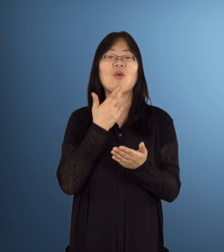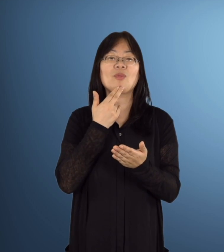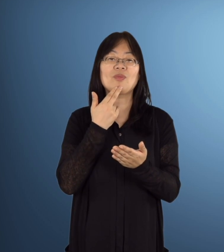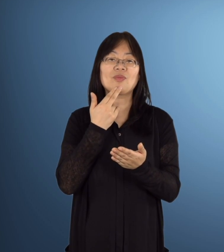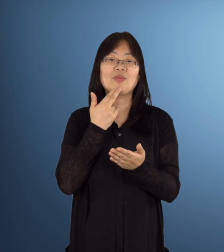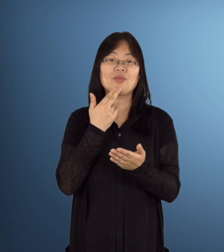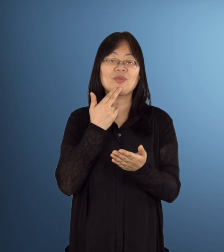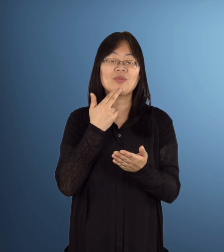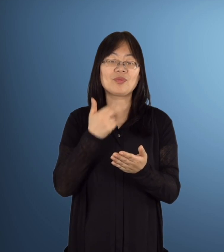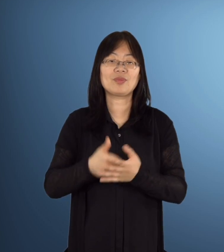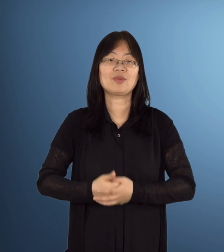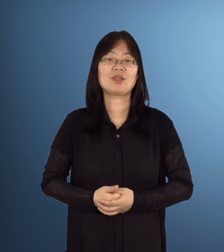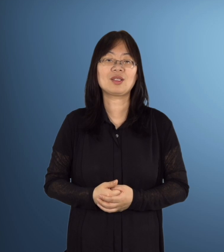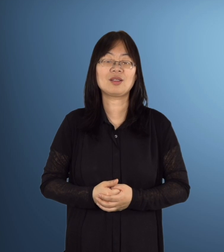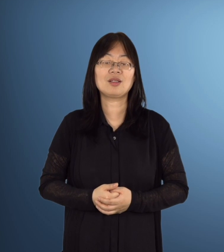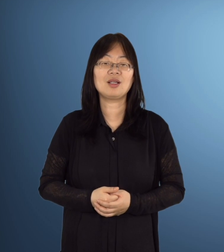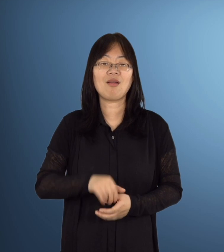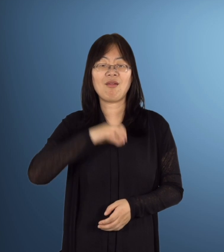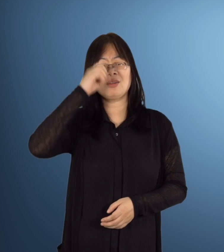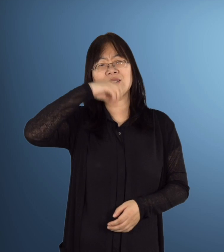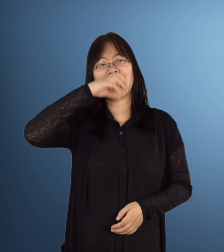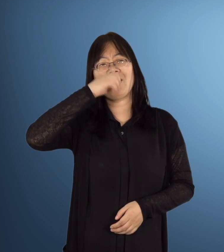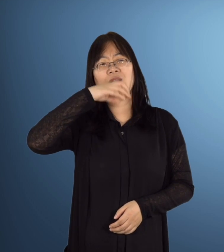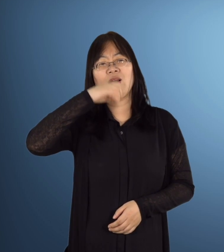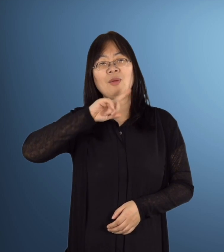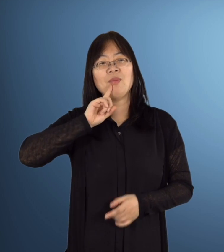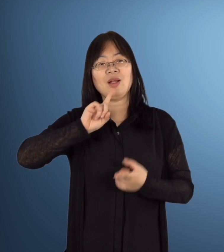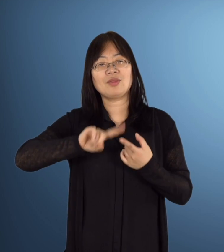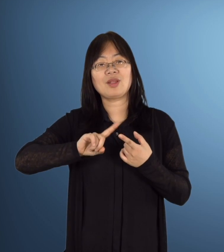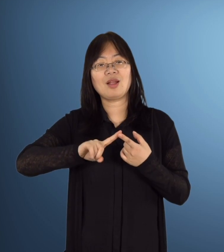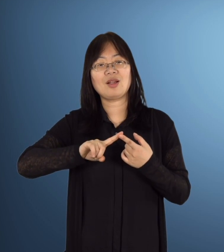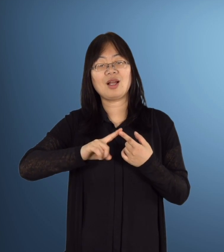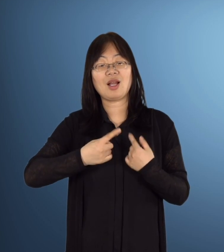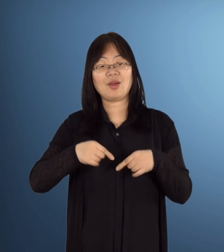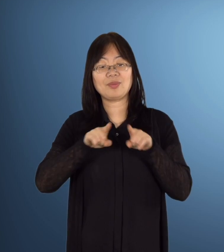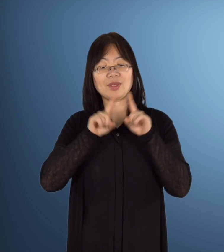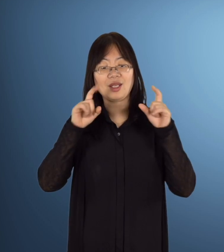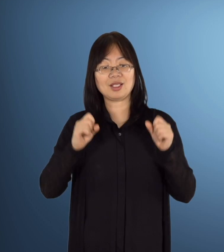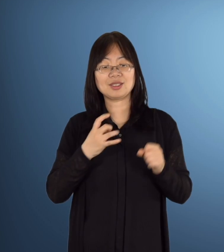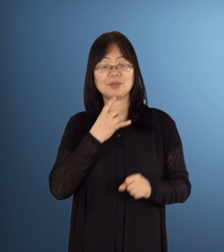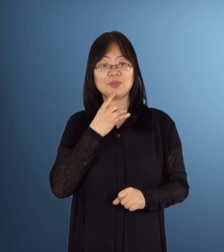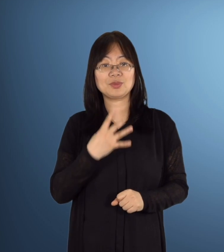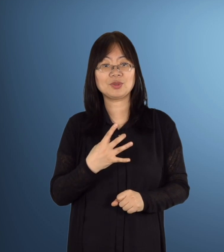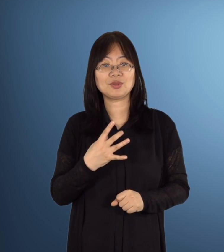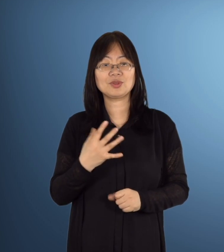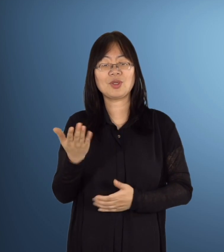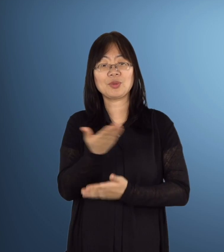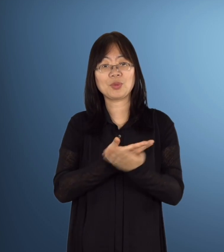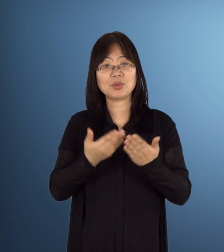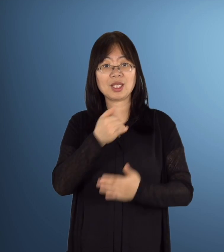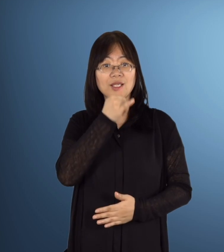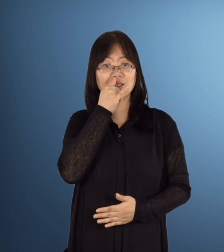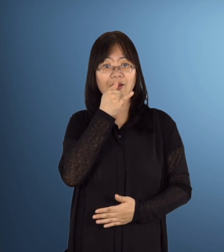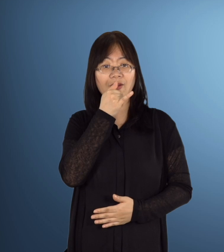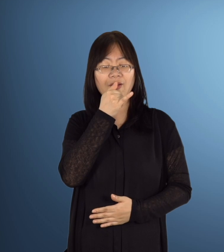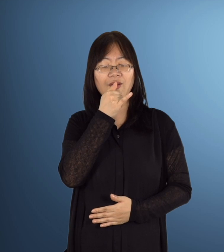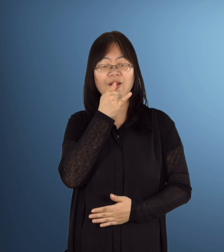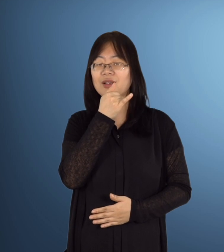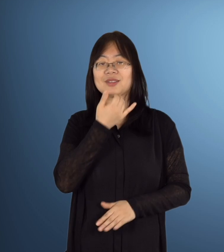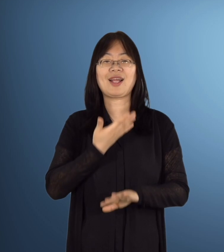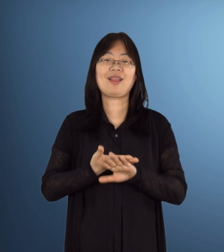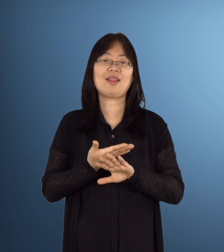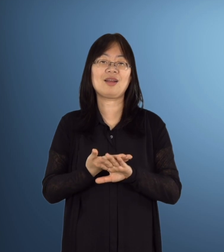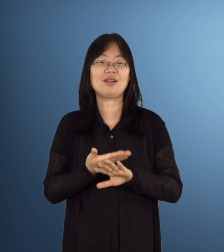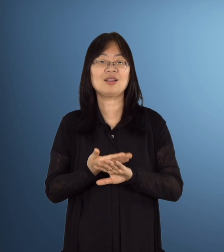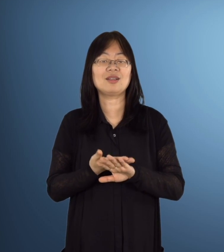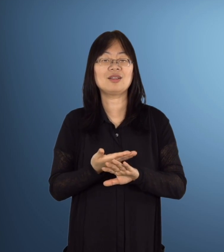않잖아요. 그거는 그냥 말 그대로 함께 있는 거지 그건 교제가 이루어지는 관계는 아니란